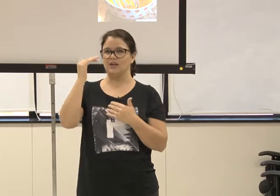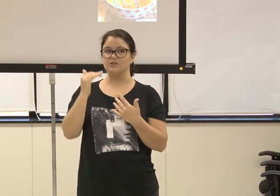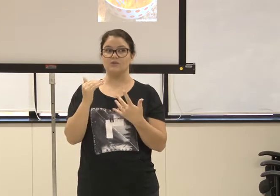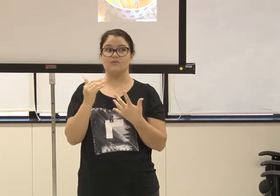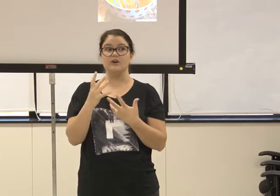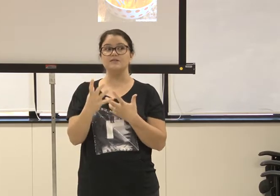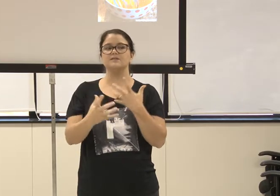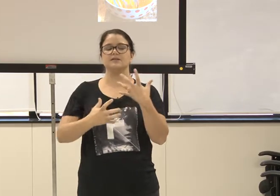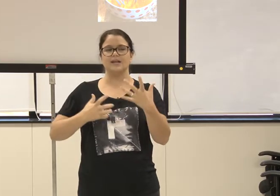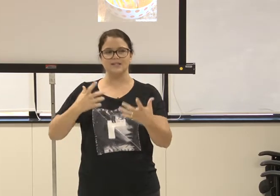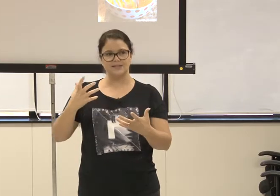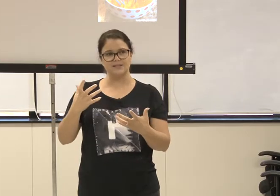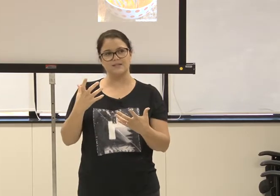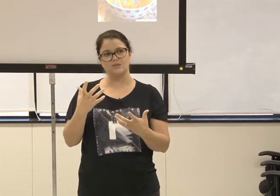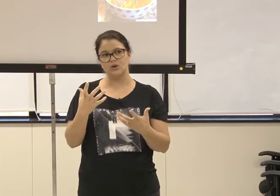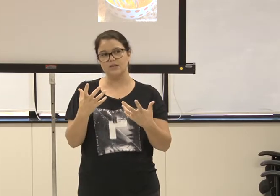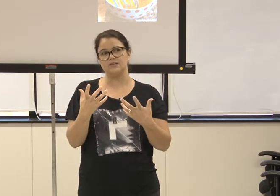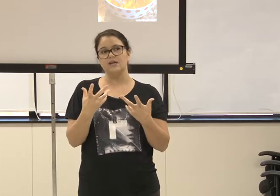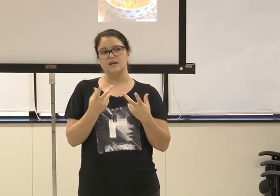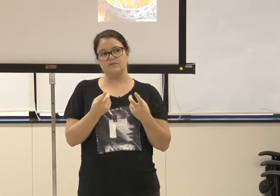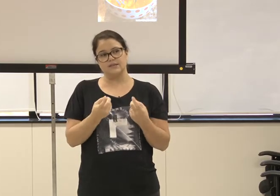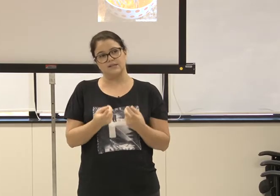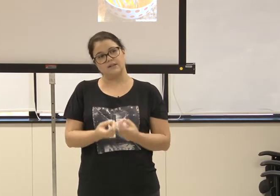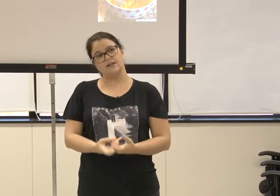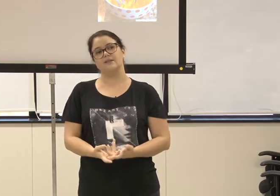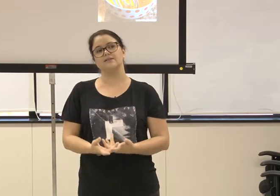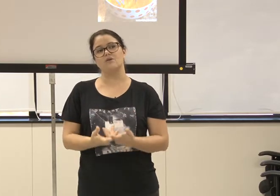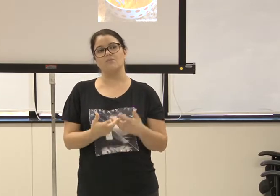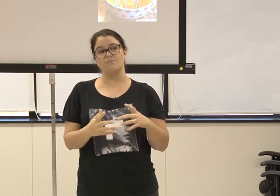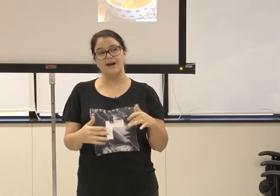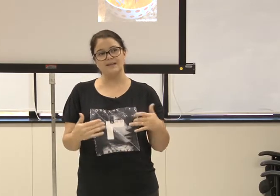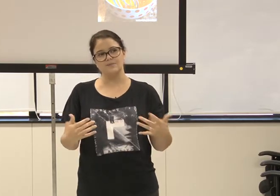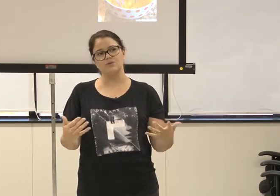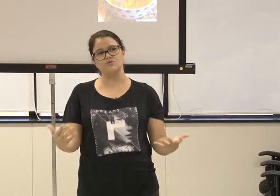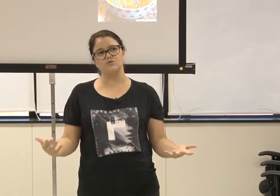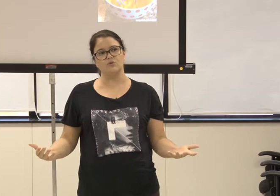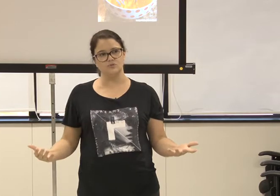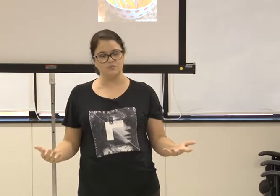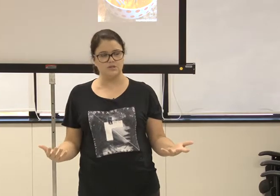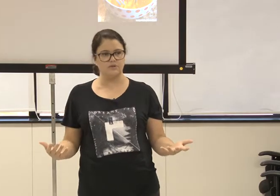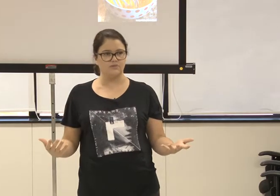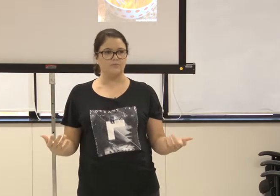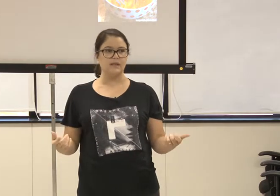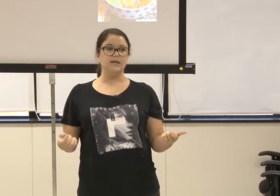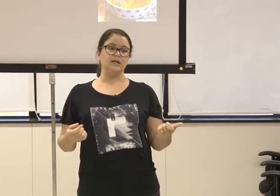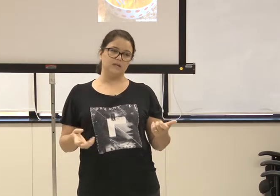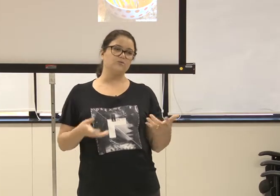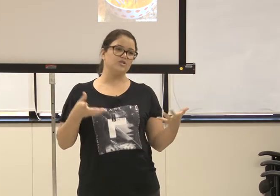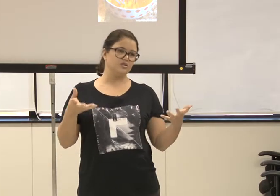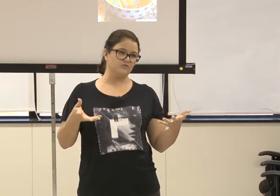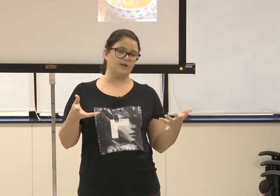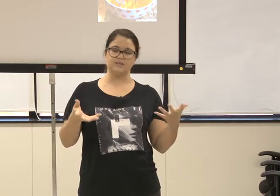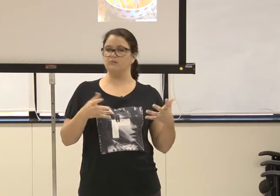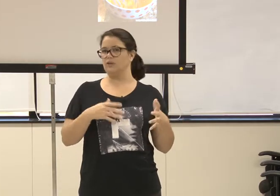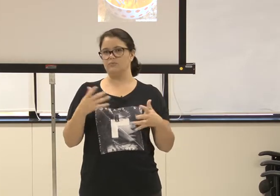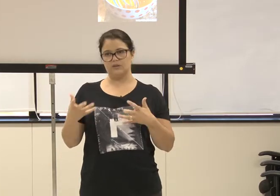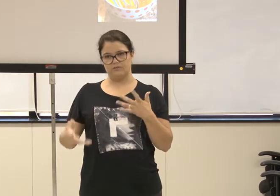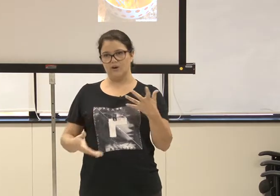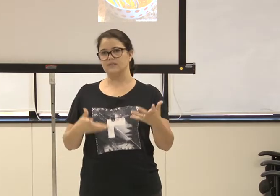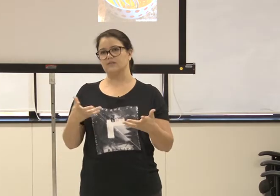sua voz nas descrições e você tenta ser o mais minucioso possível. E isso a gente faz, não temos a voz, a